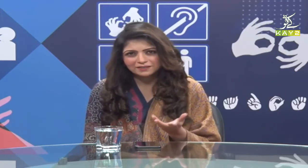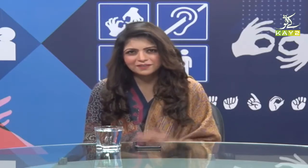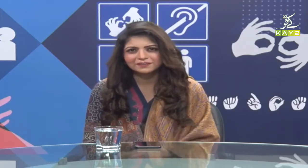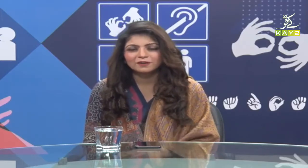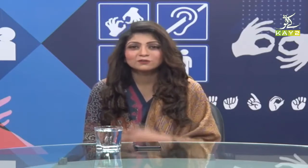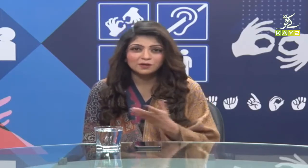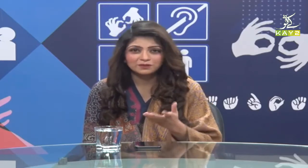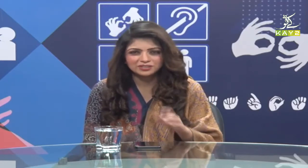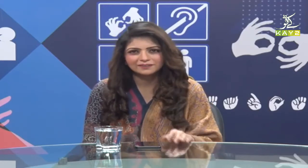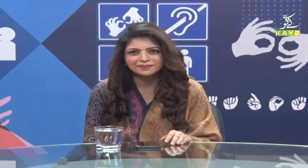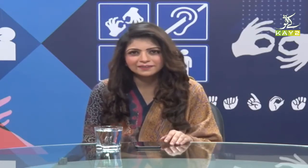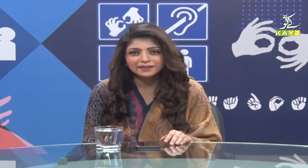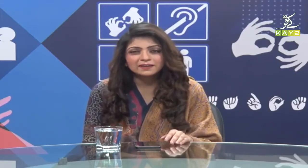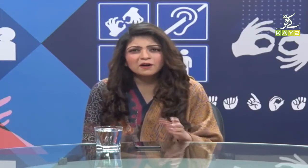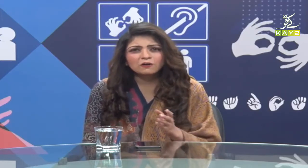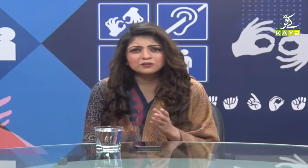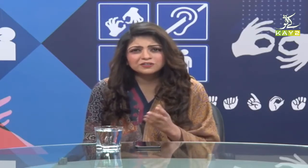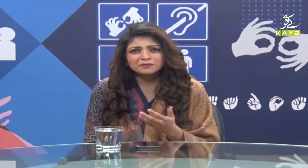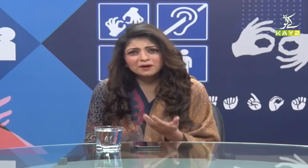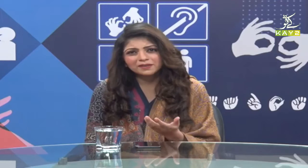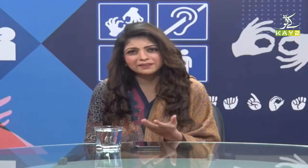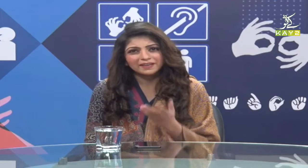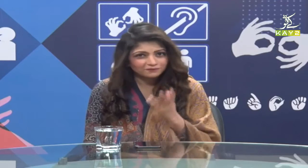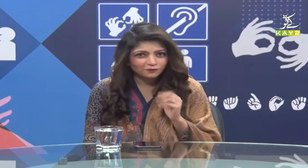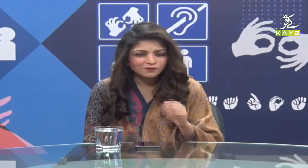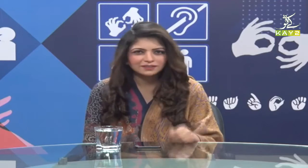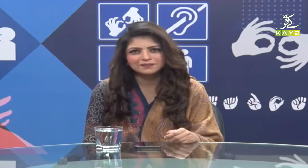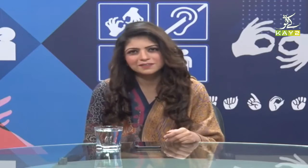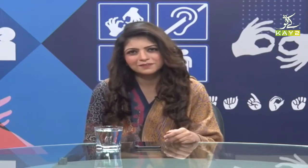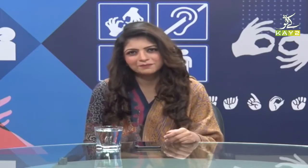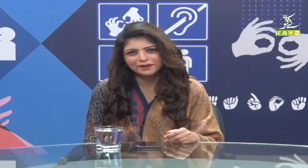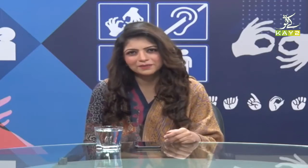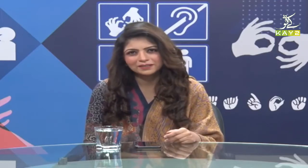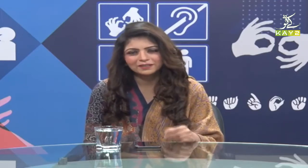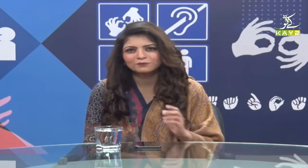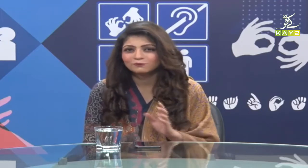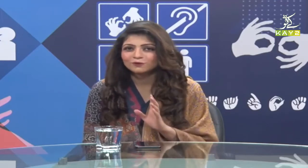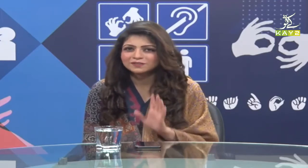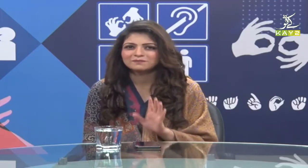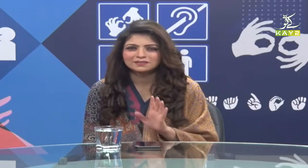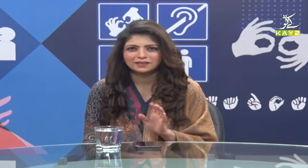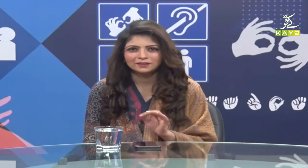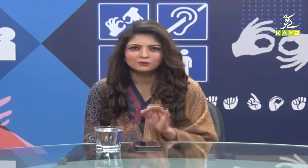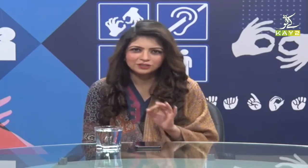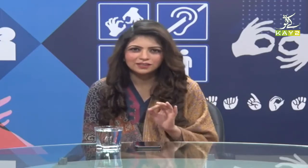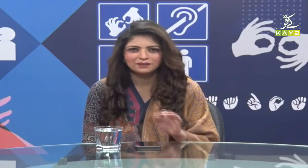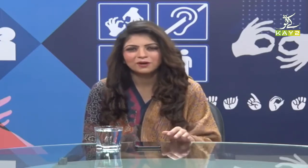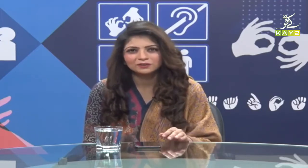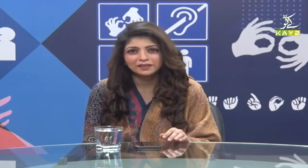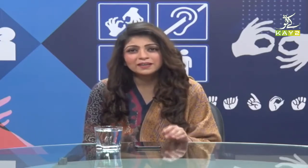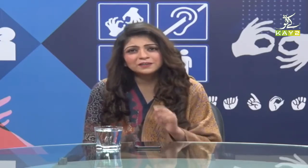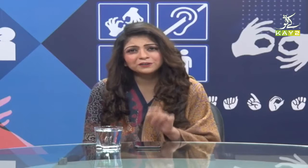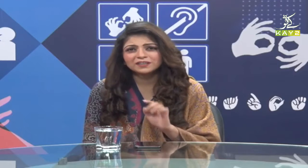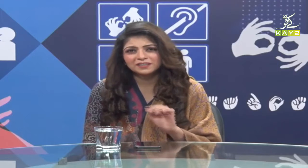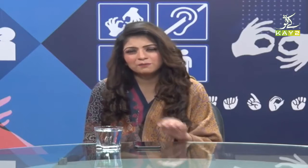की तारीफ़ करते हैं, उसको अप्रिशिएट करते हैं। और जब हमें डेफ़ लोगों की तरफ से फ़ीडबैक मिलता है ना, तो वो सबसे ज़्यादा खुशी का लम्हा